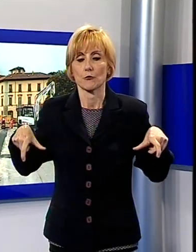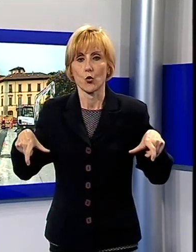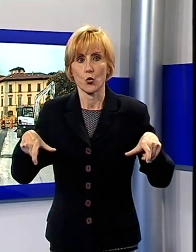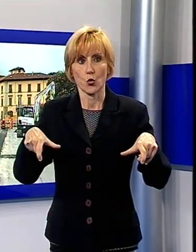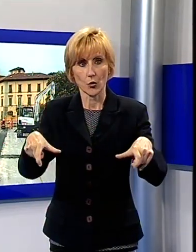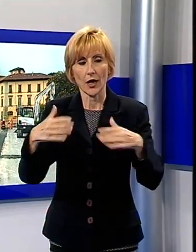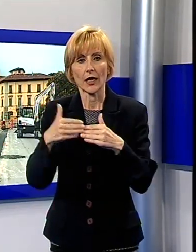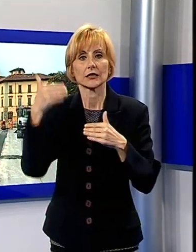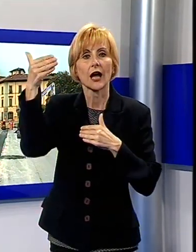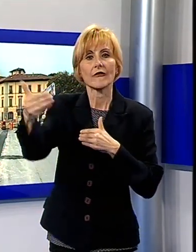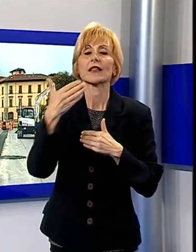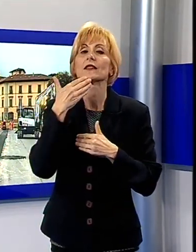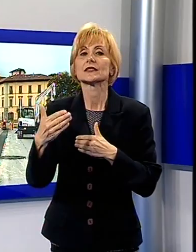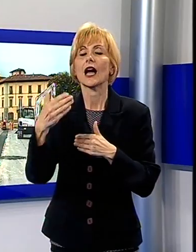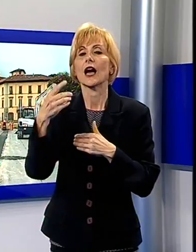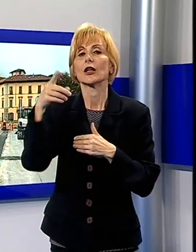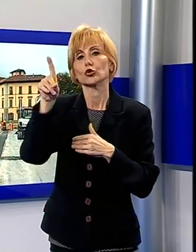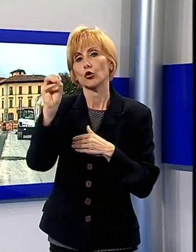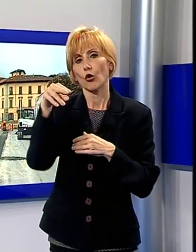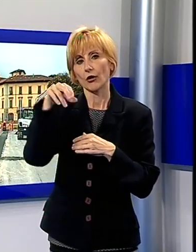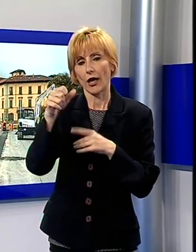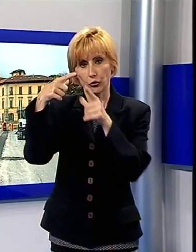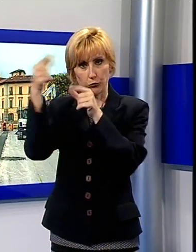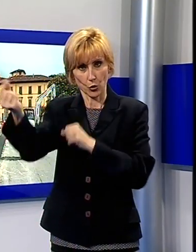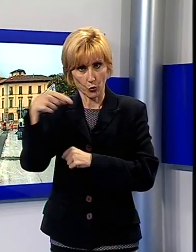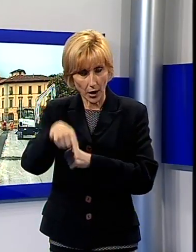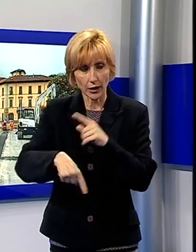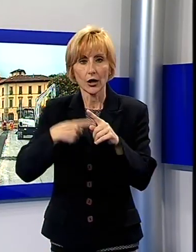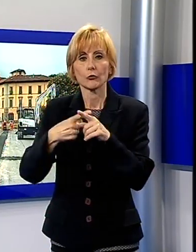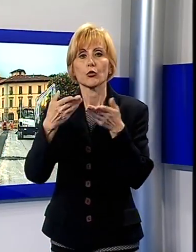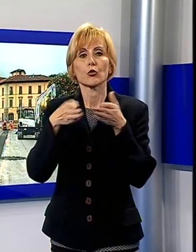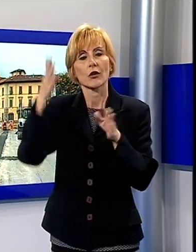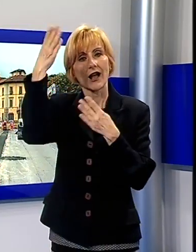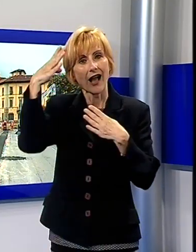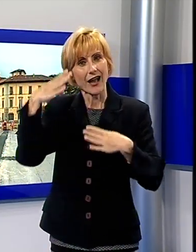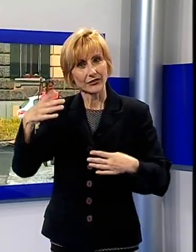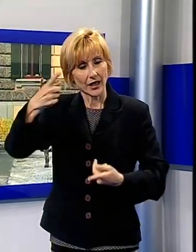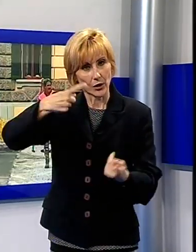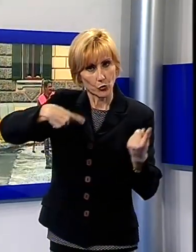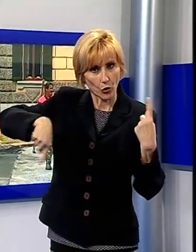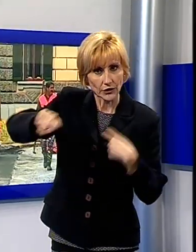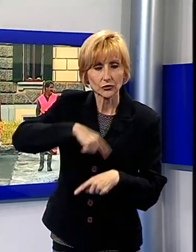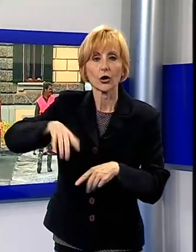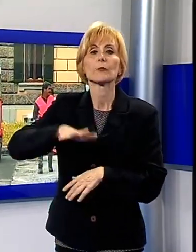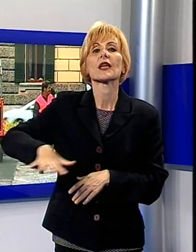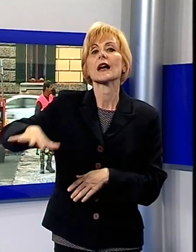davanti al baluardo San Donato e all'apertura del cantiere per la realizzazione della rotatoria in piazzale Boccherini.